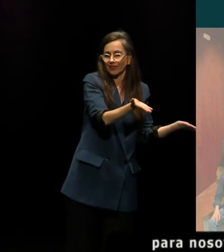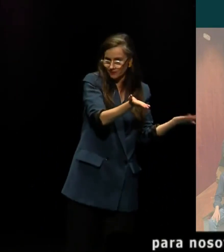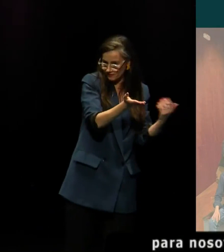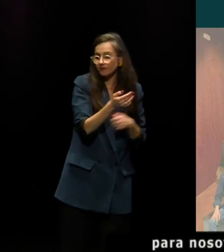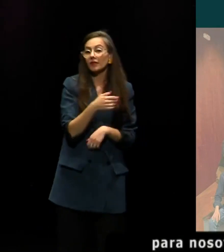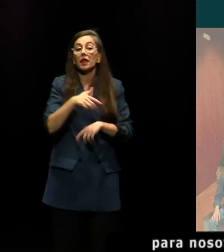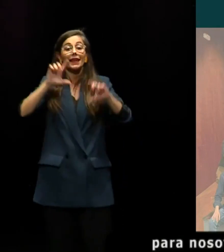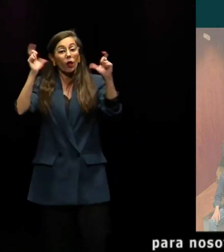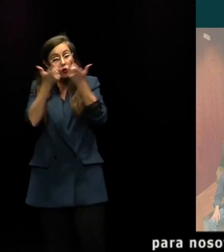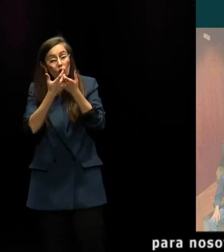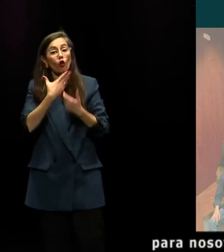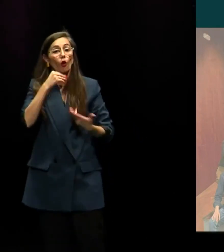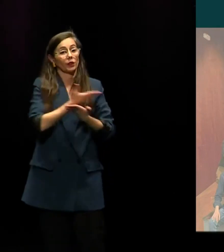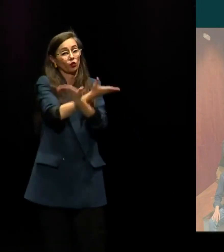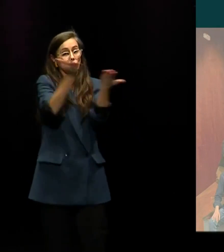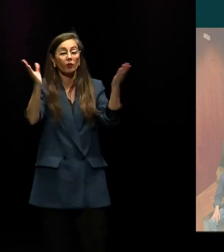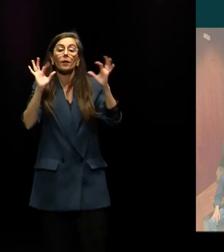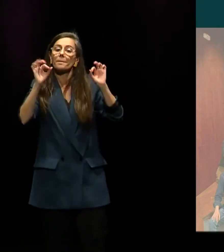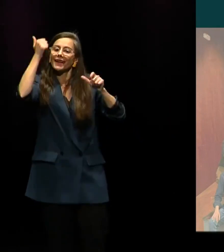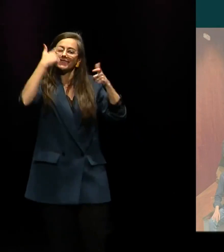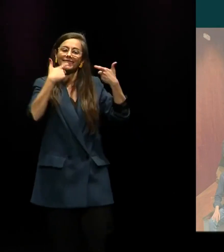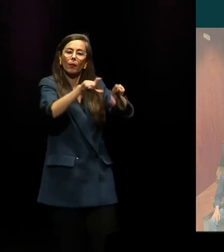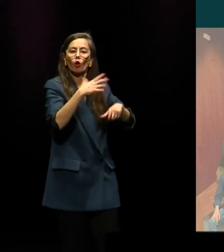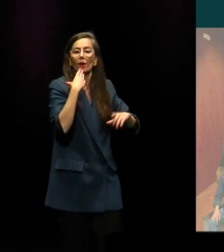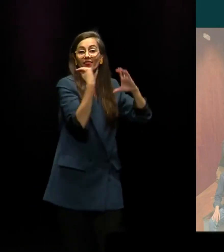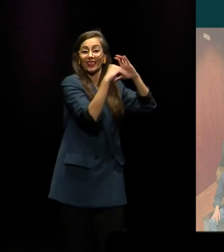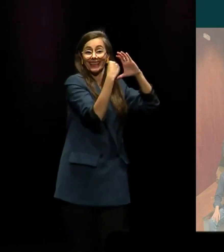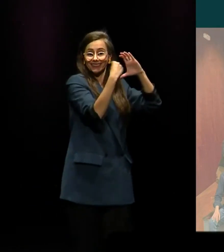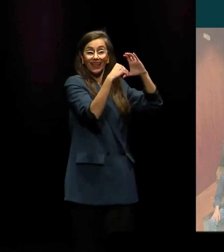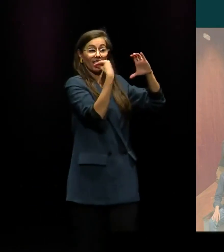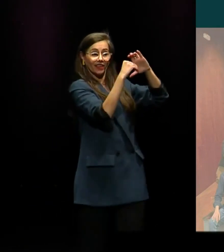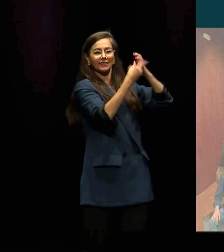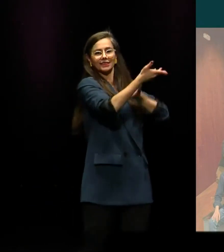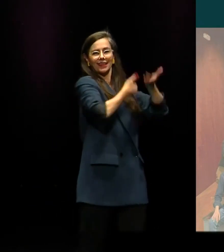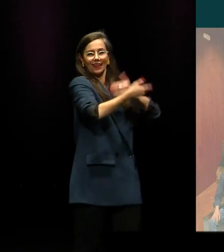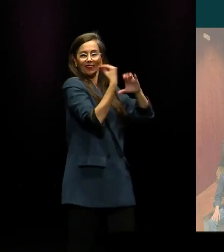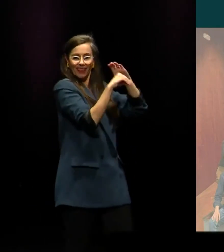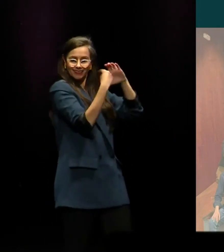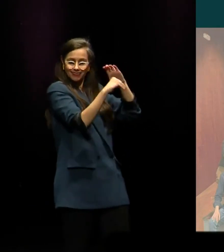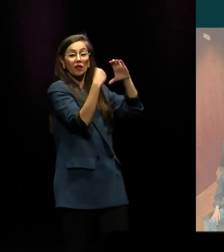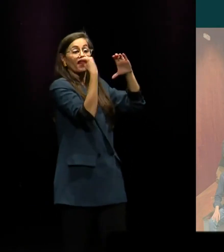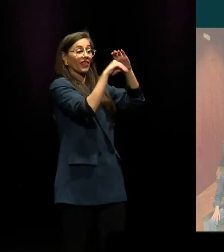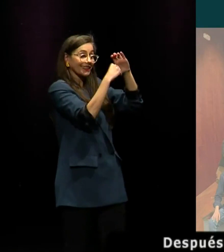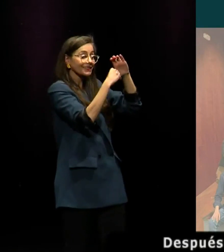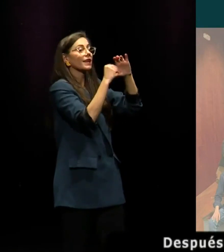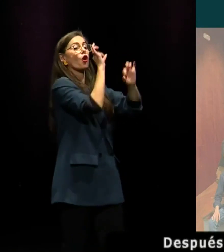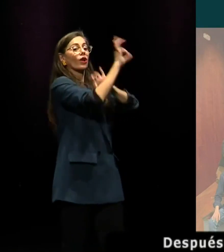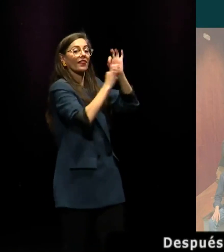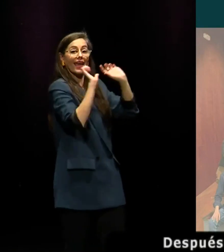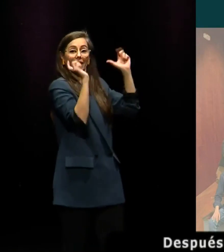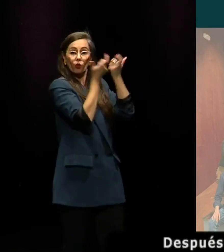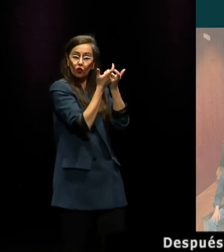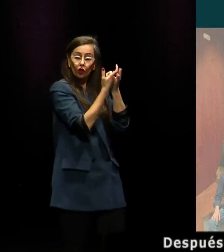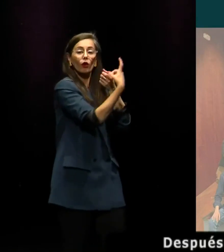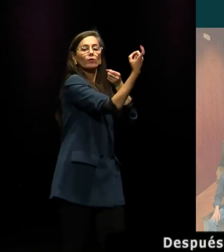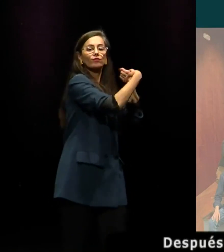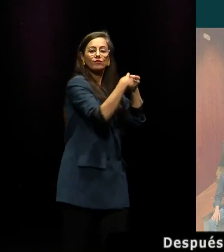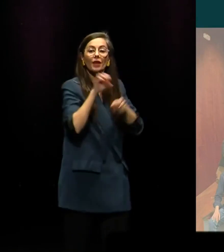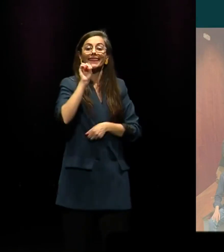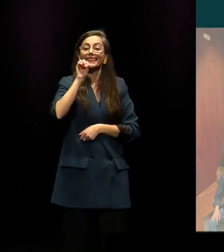Después de hacer este cuestionario, también queríamos saber qué pensaba la juventud sorda a través de las